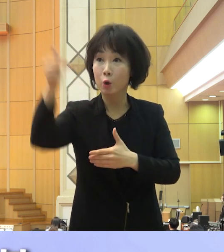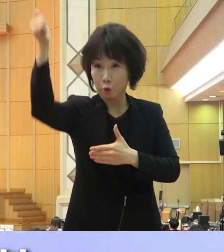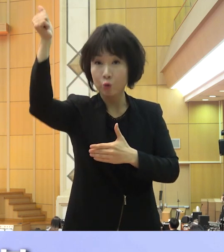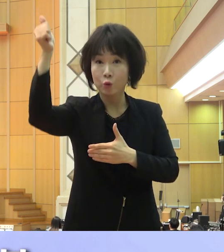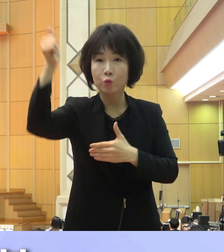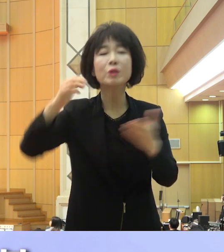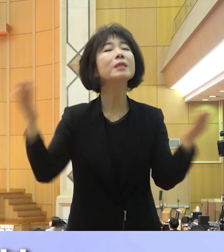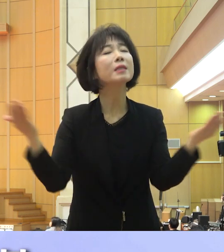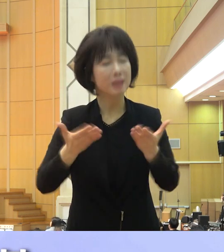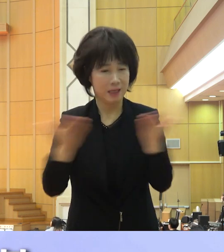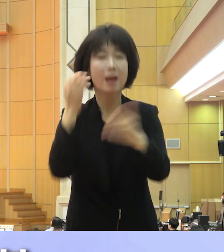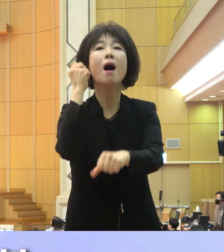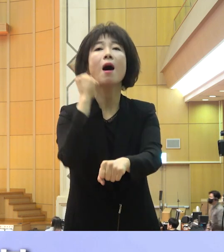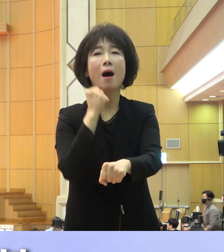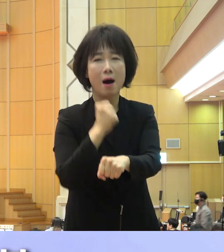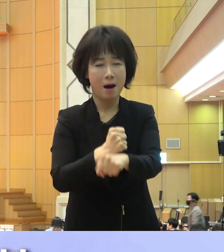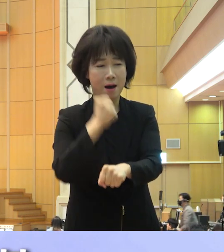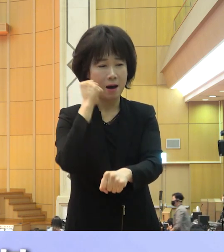속에